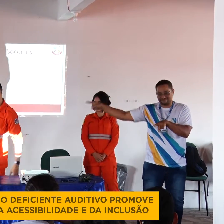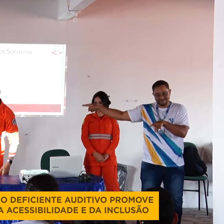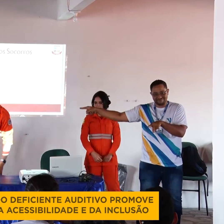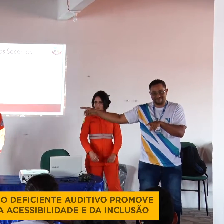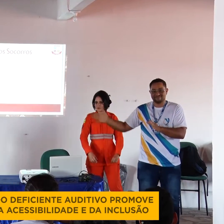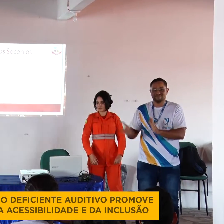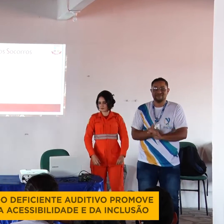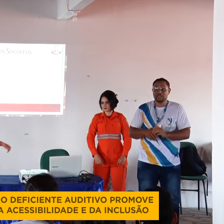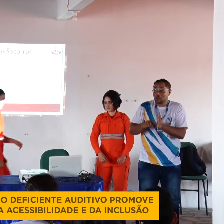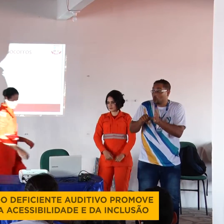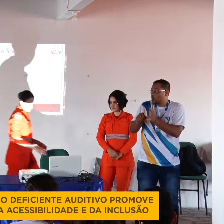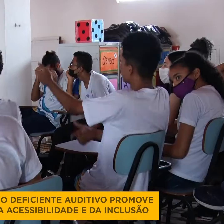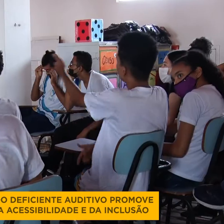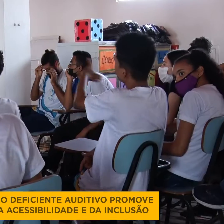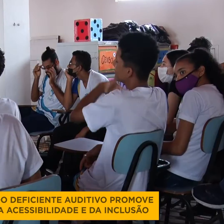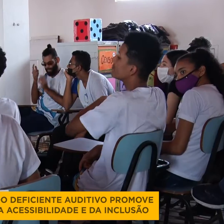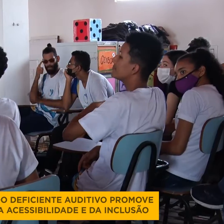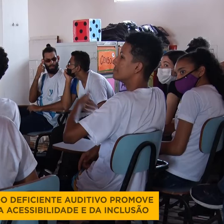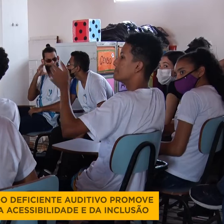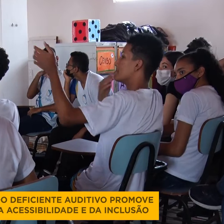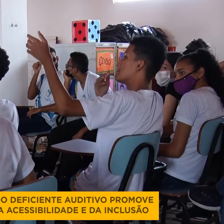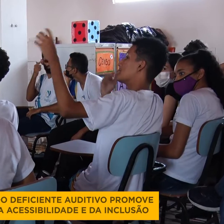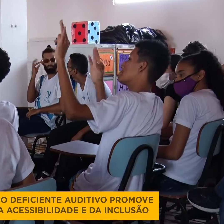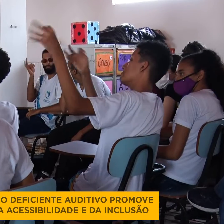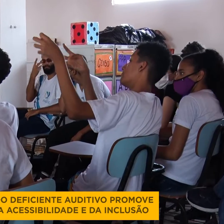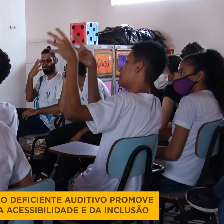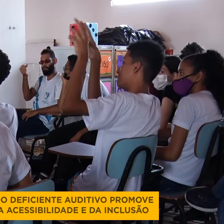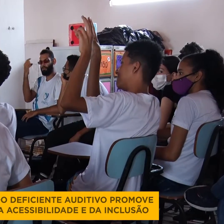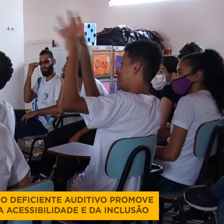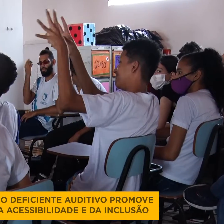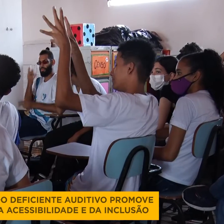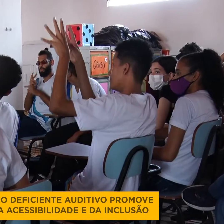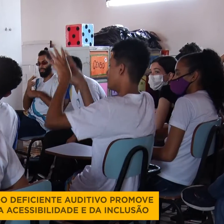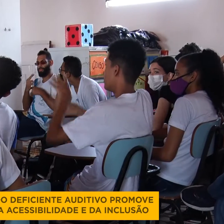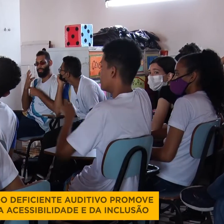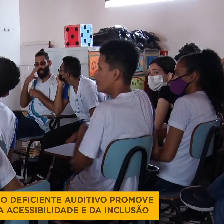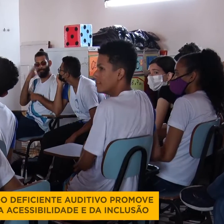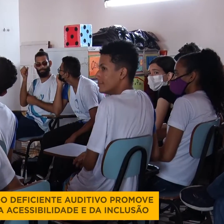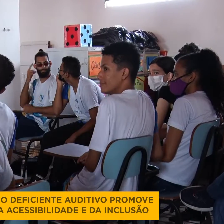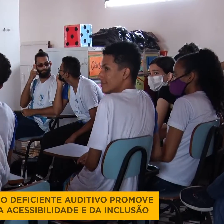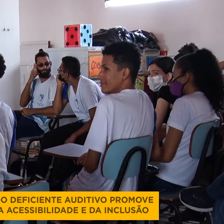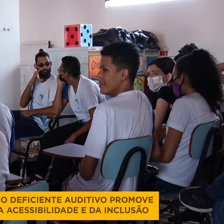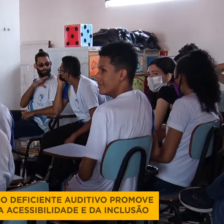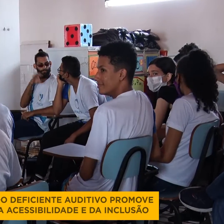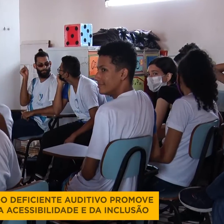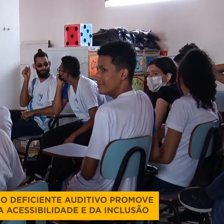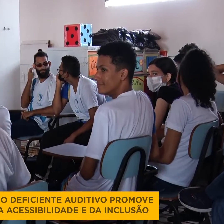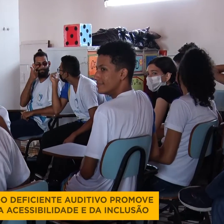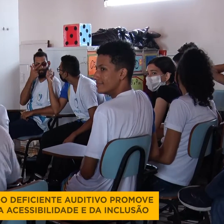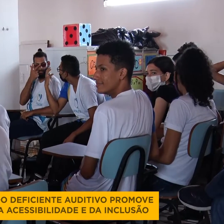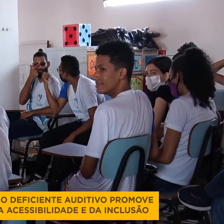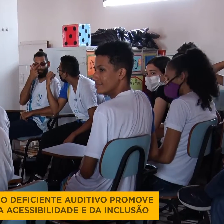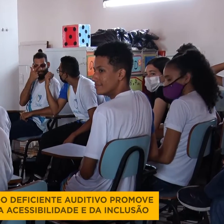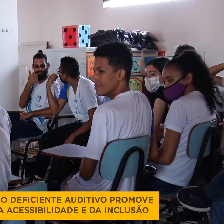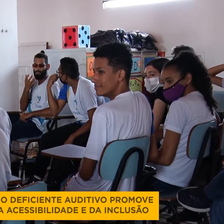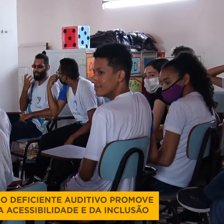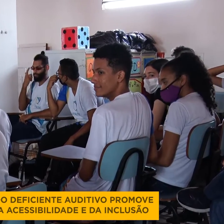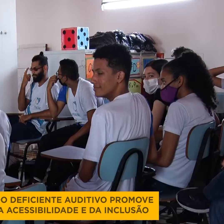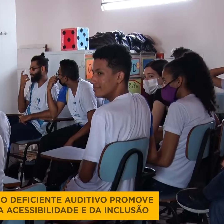deficiente auditivo referência no estado em instituições que trabalham com essa comunidade o ipaese